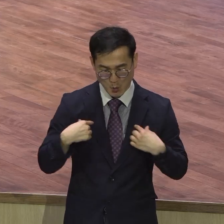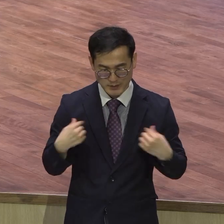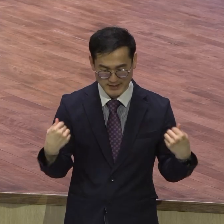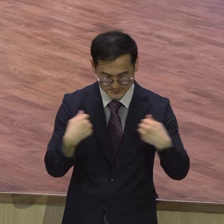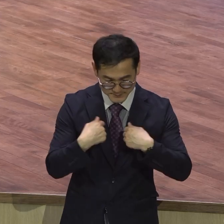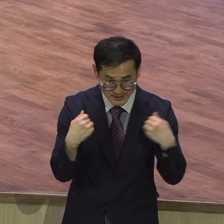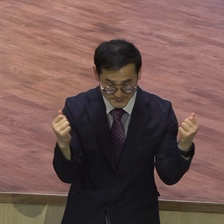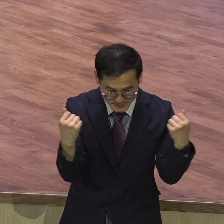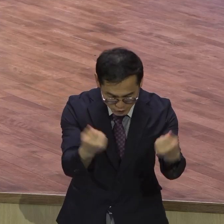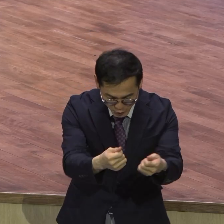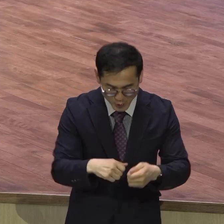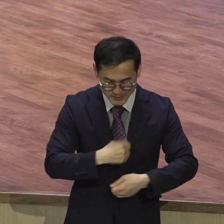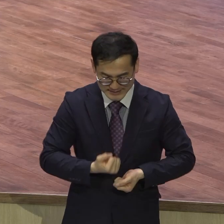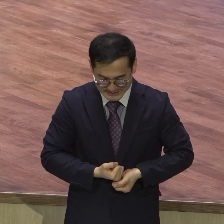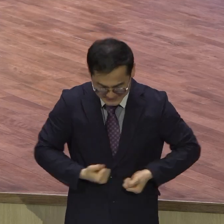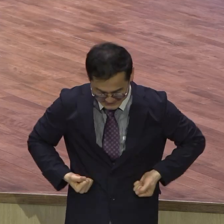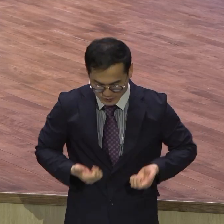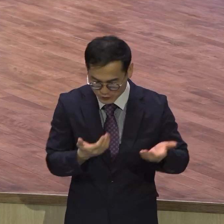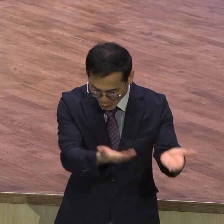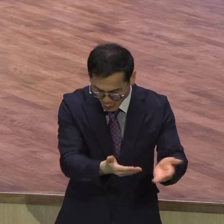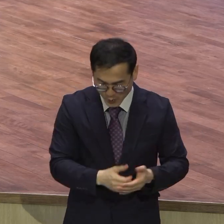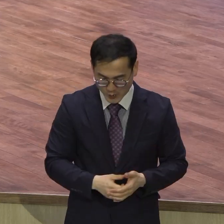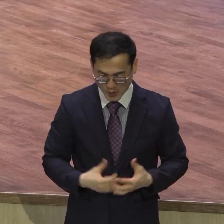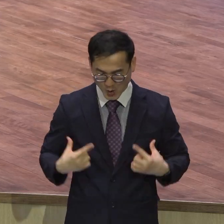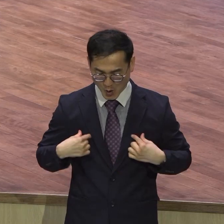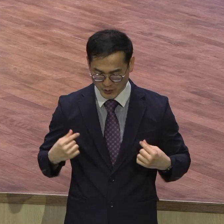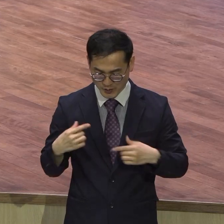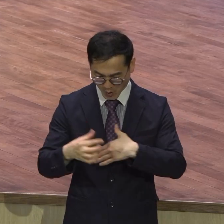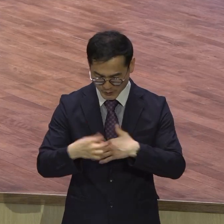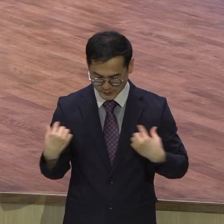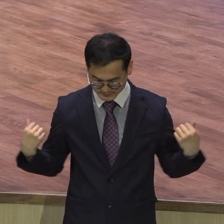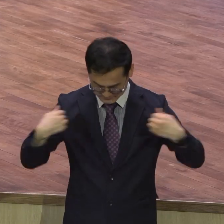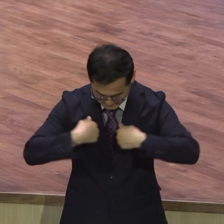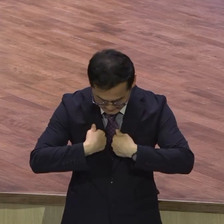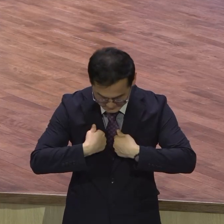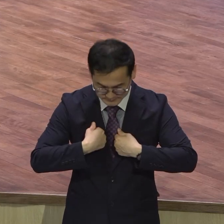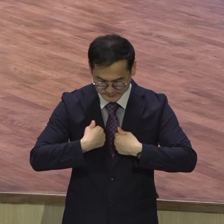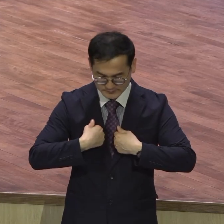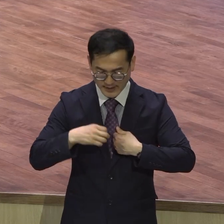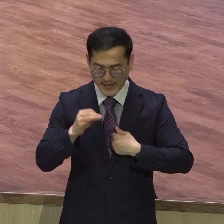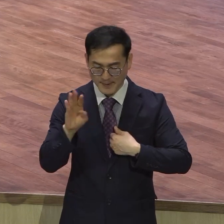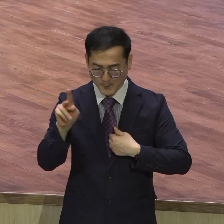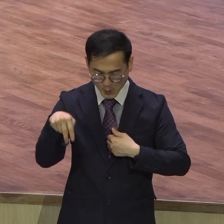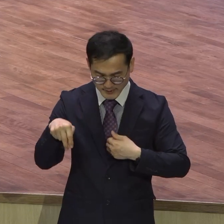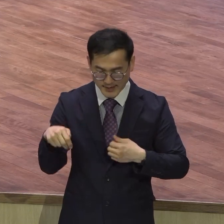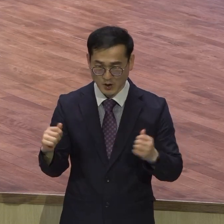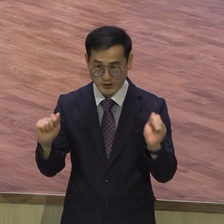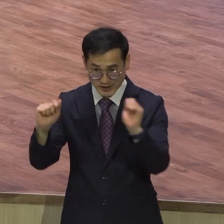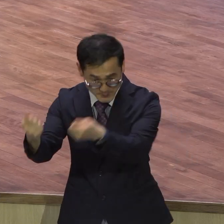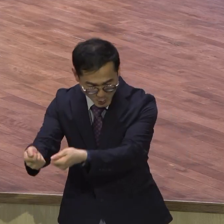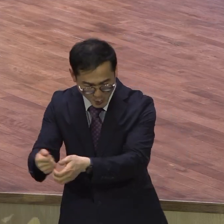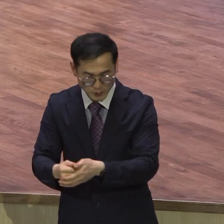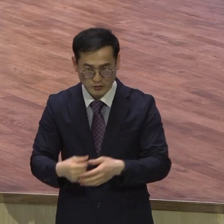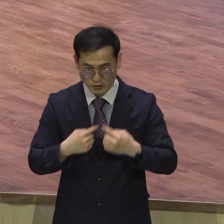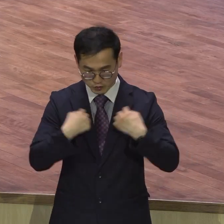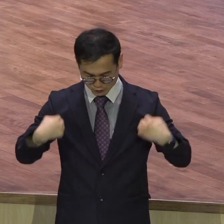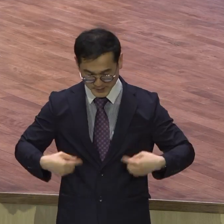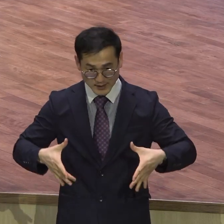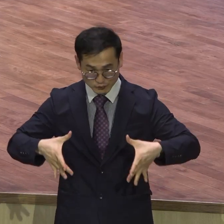겉옷을 입히며 애봇을 걸쳐 입히고 애봇의 장식띠를 띄워서 애봇을 몸에 메고 흉패를 붙이고